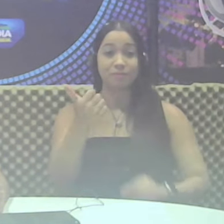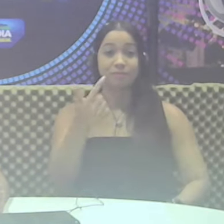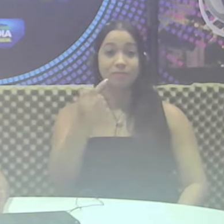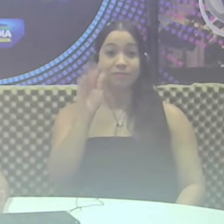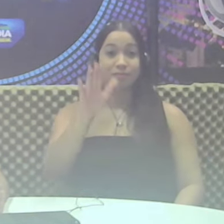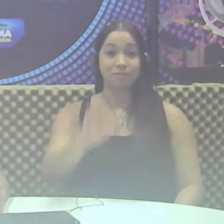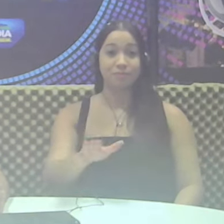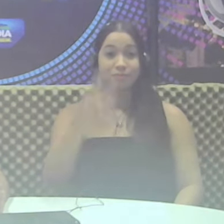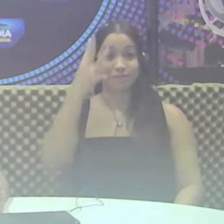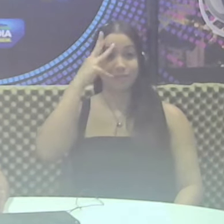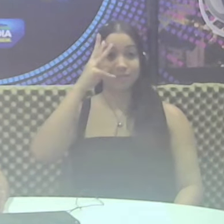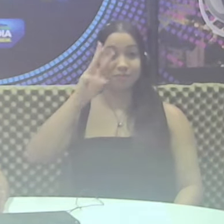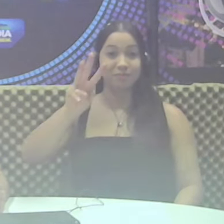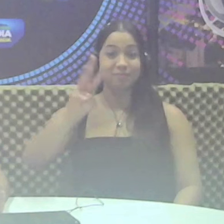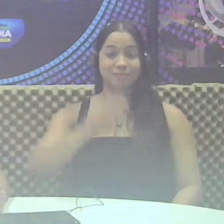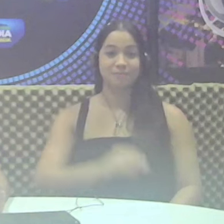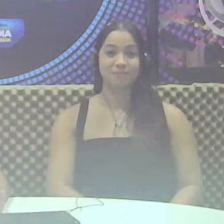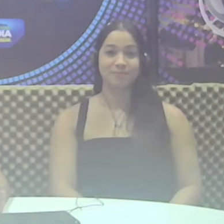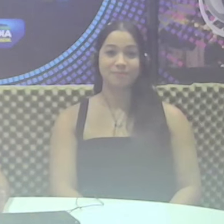nesses 3 dias.